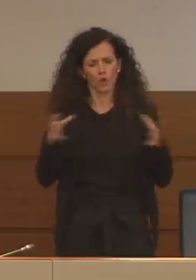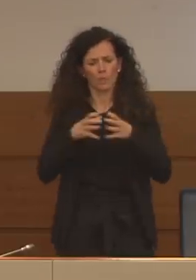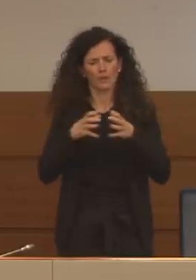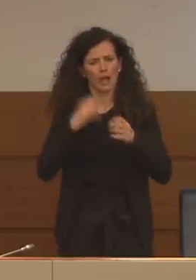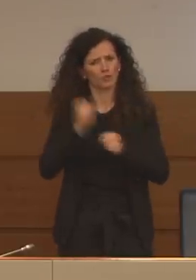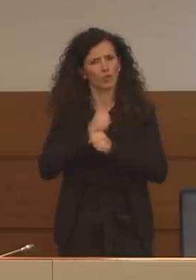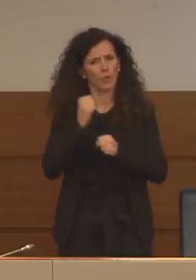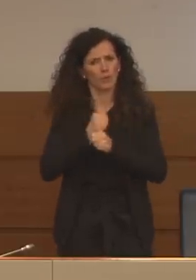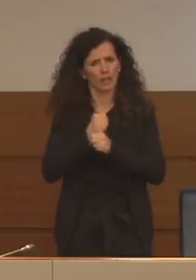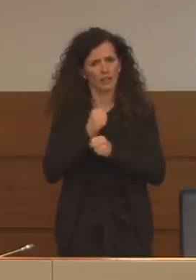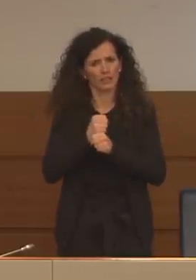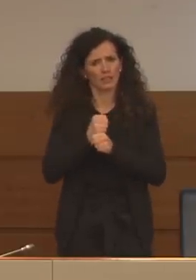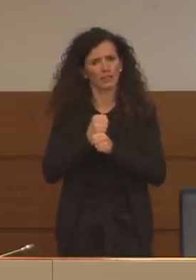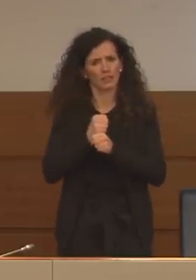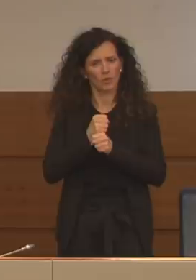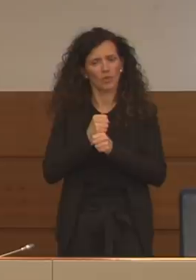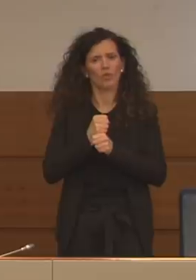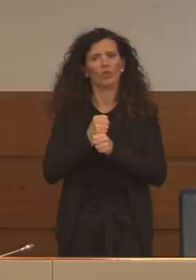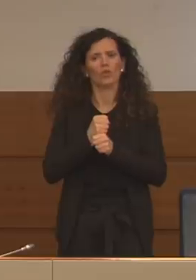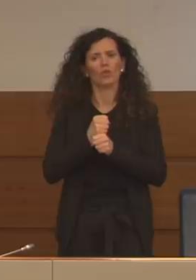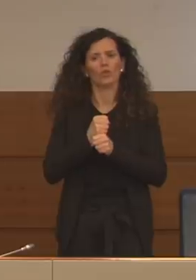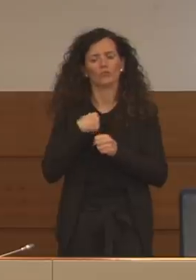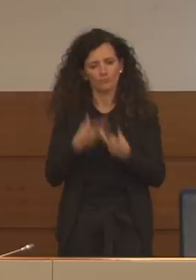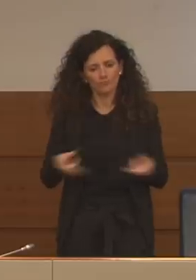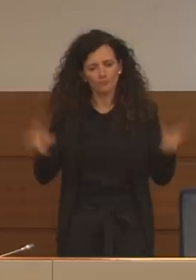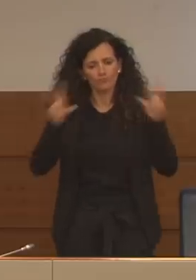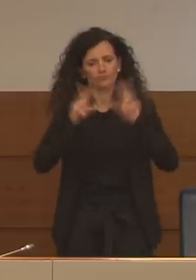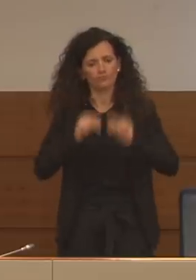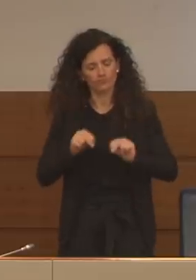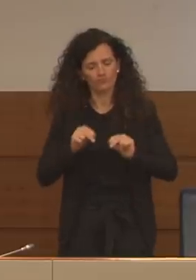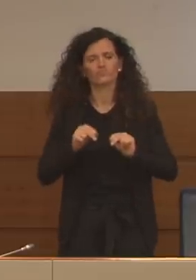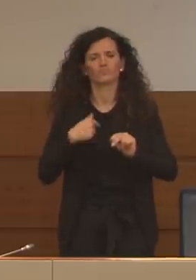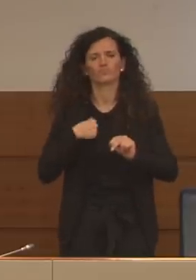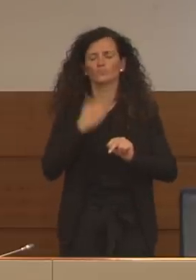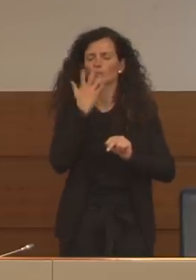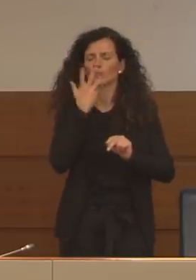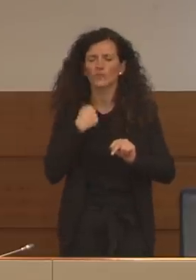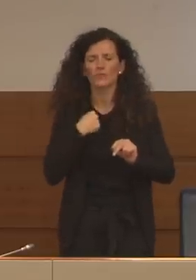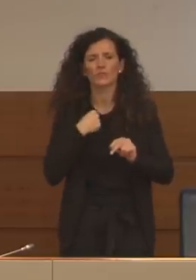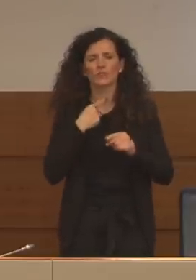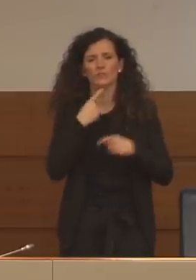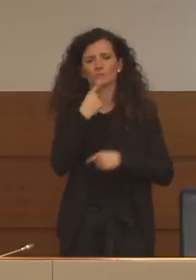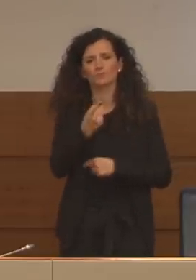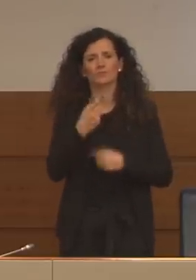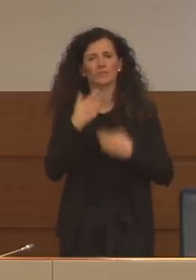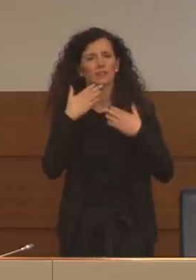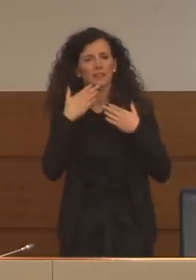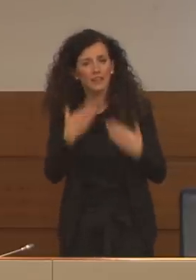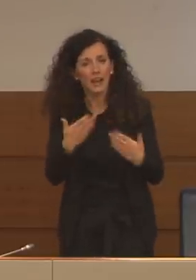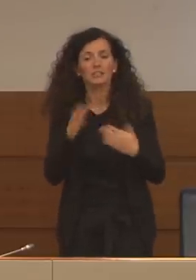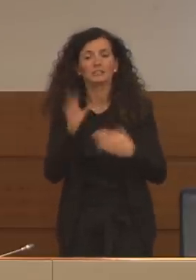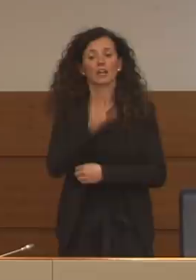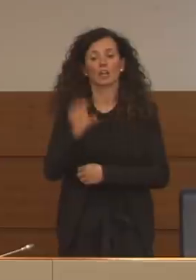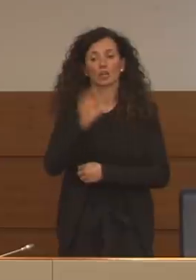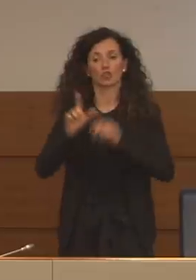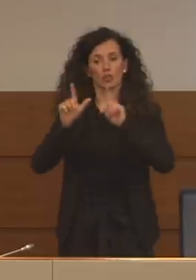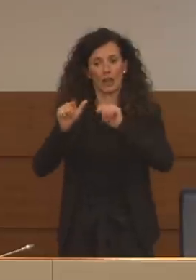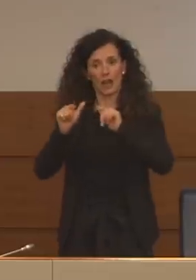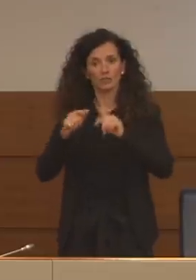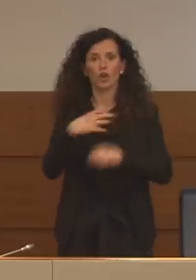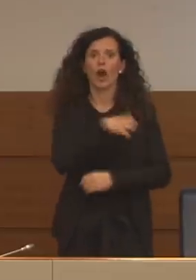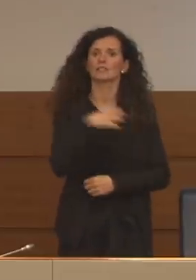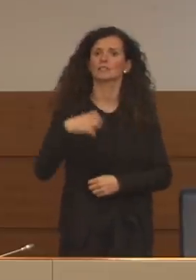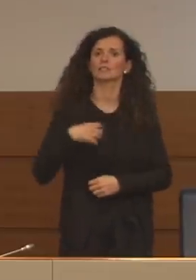e lo abbiamo anche oggi ribadito voglio ringraziare la regione lazio l'assessore d'amato